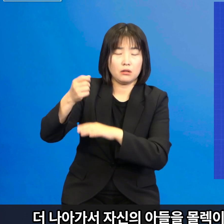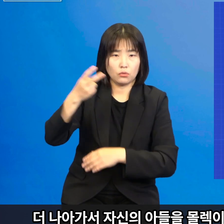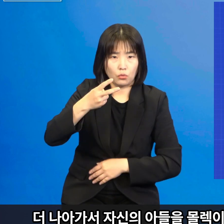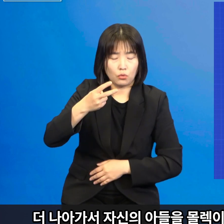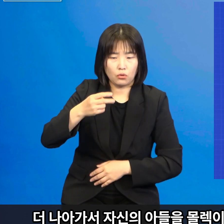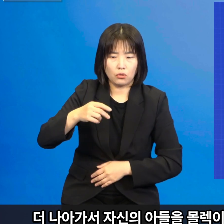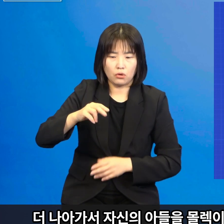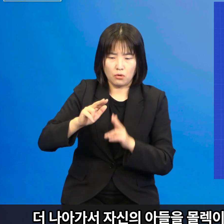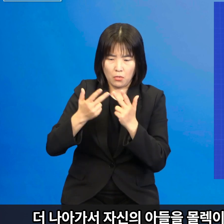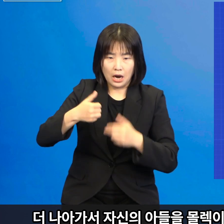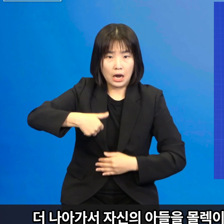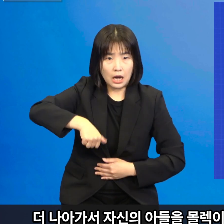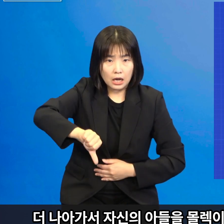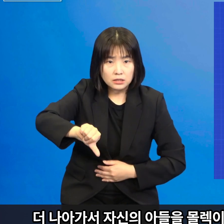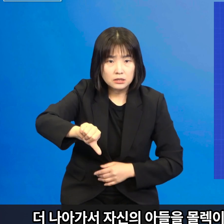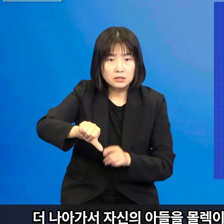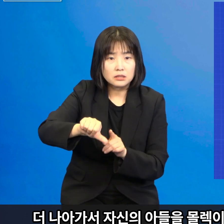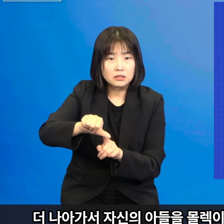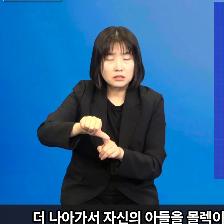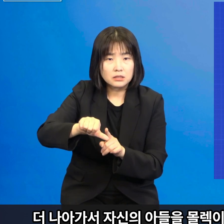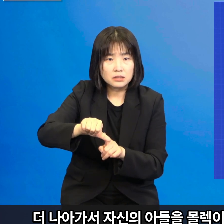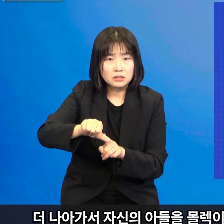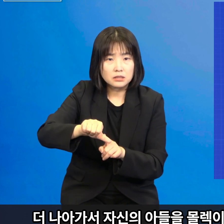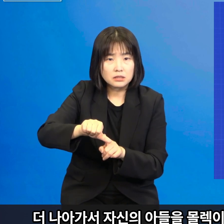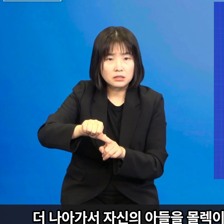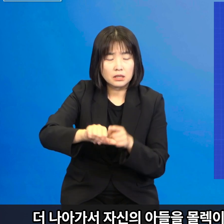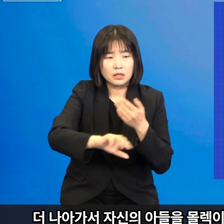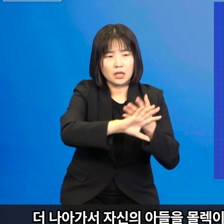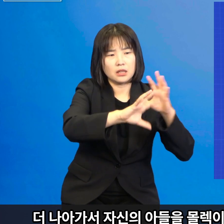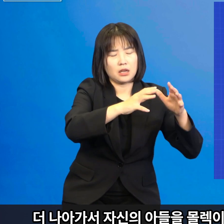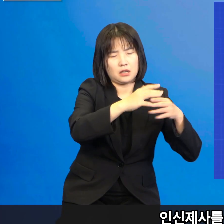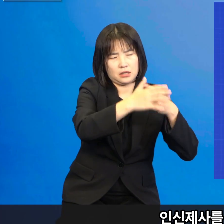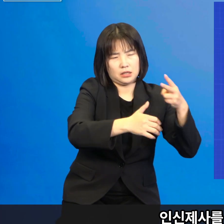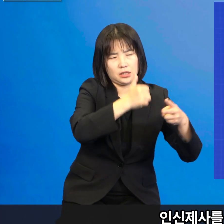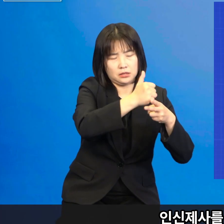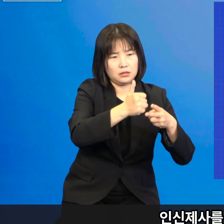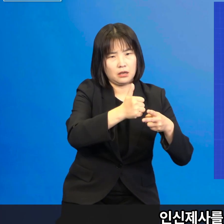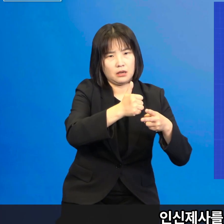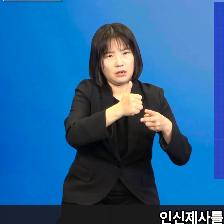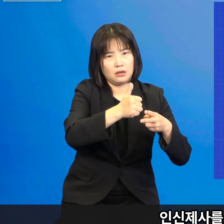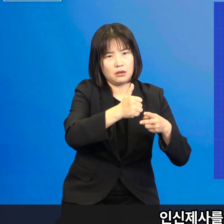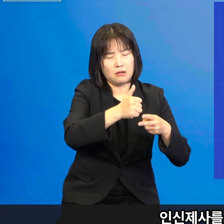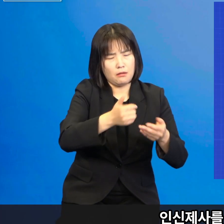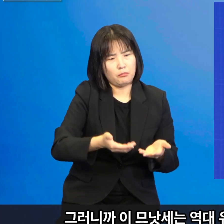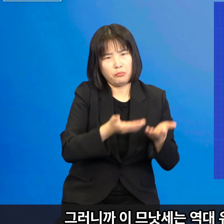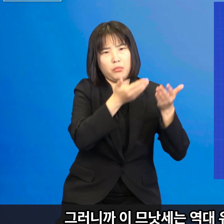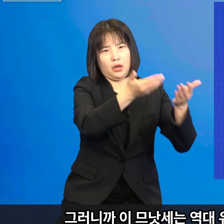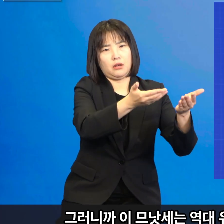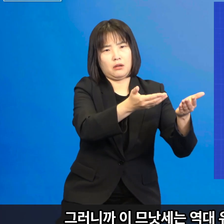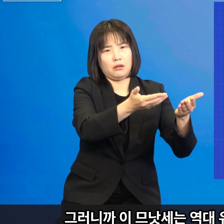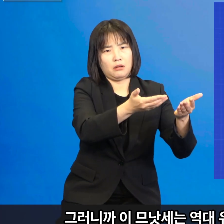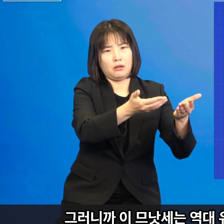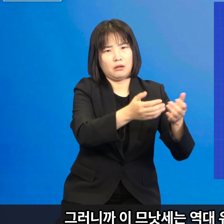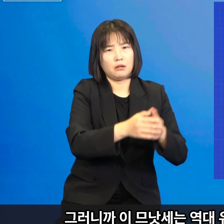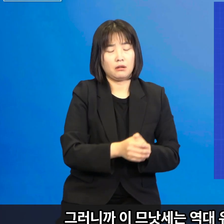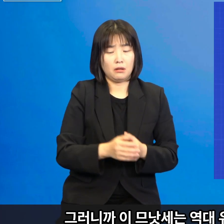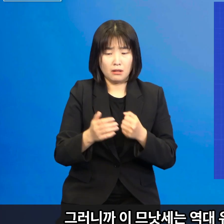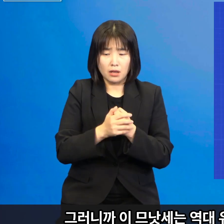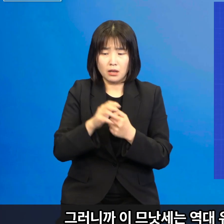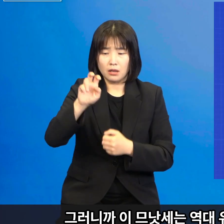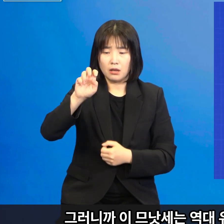아들을 몰렉이라고 하는 이 이방 신에다가 바칩니다. 인신 제사를 하는 거예요. 그러니까 이